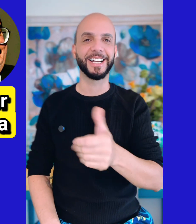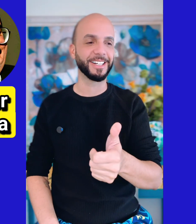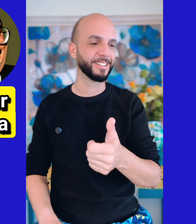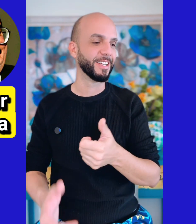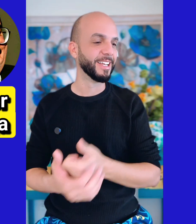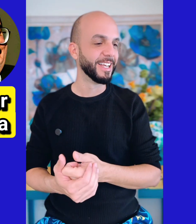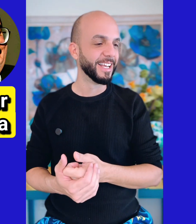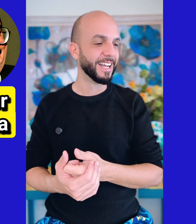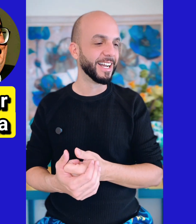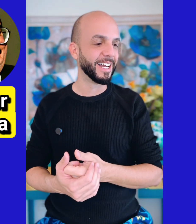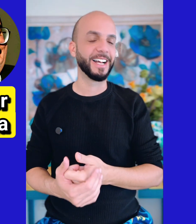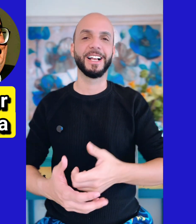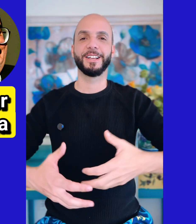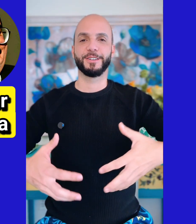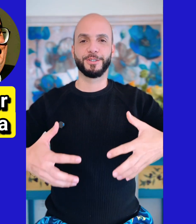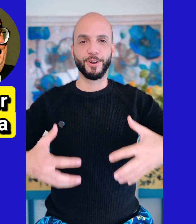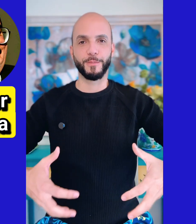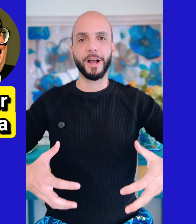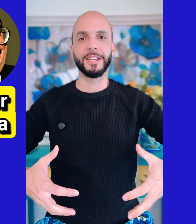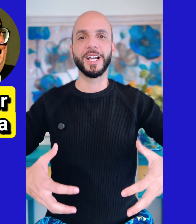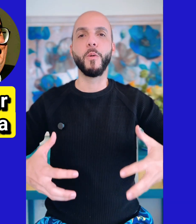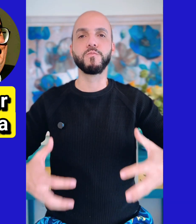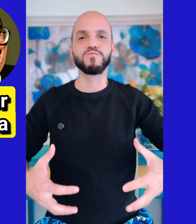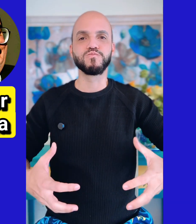certo? Senhor Barriga.